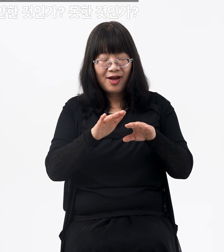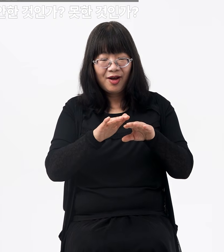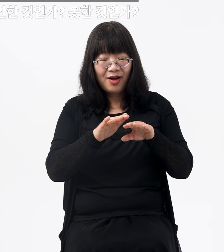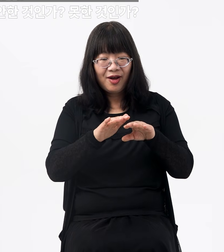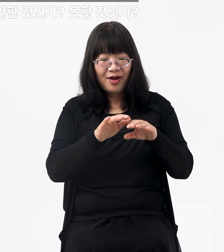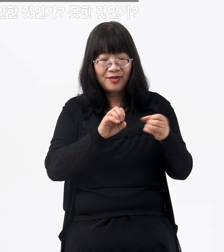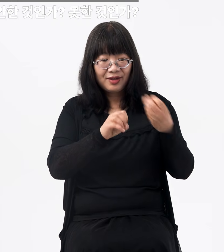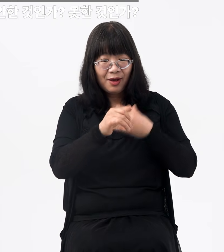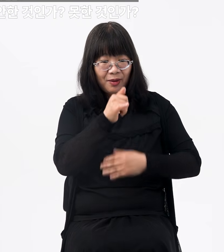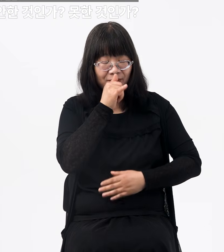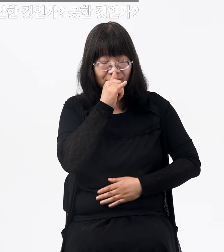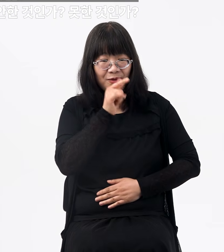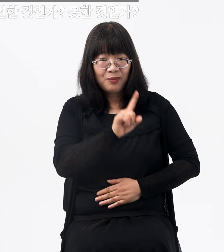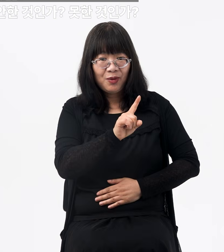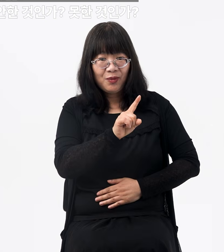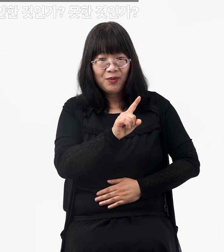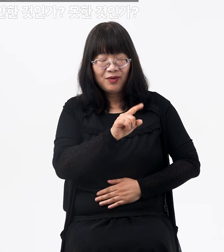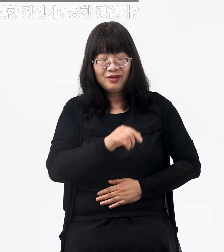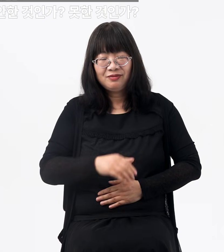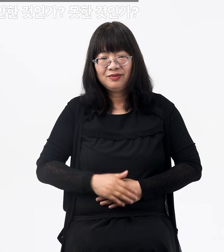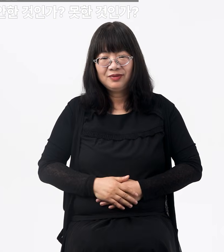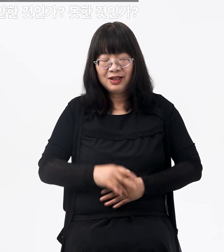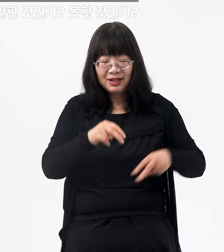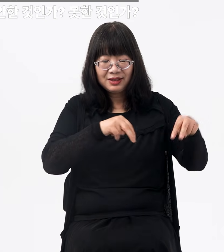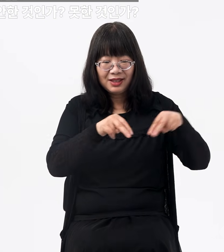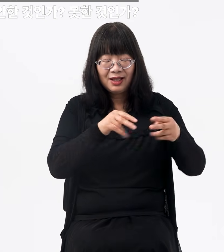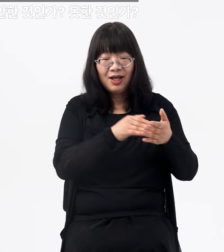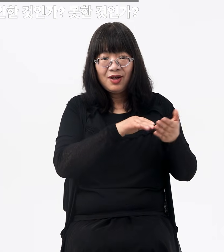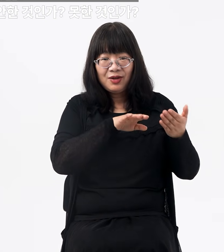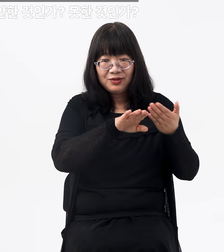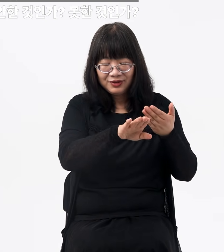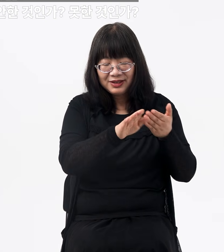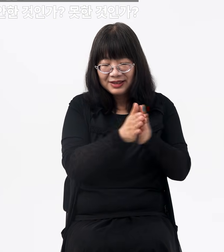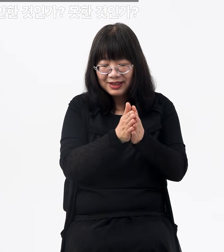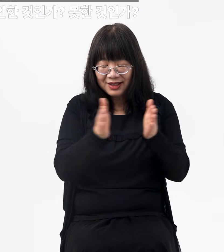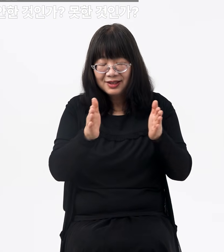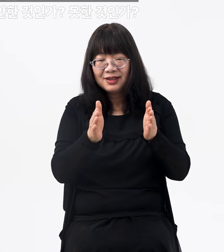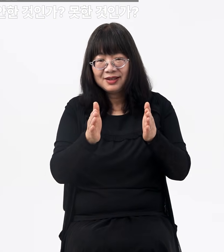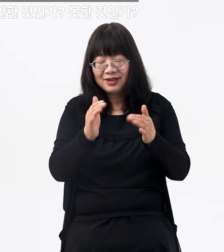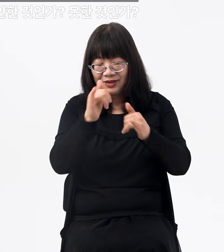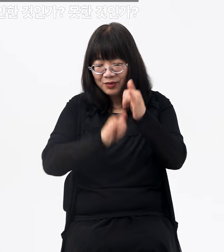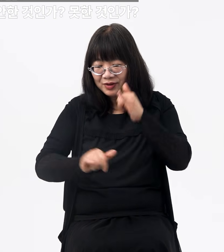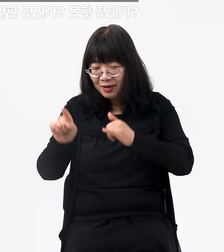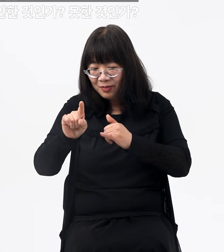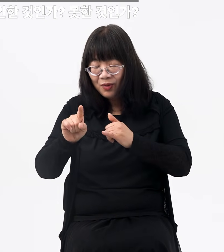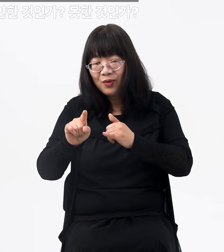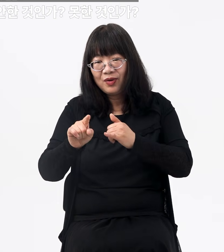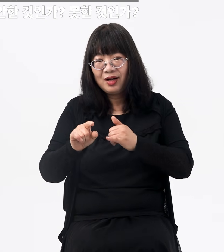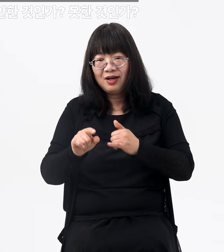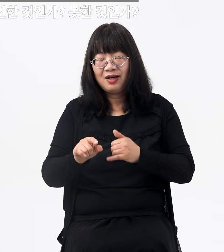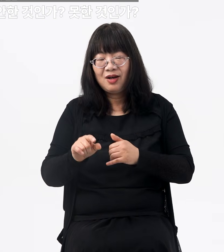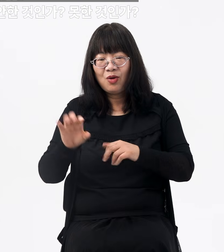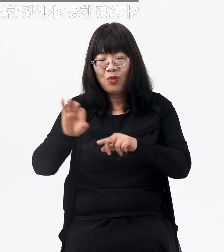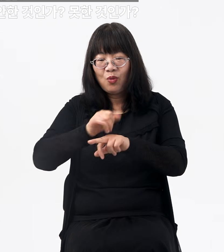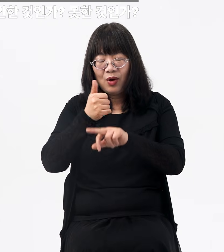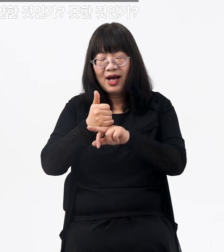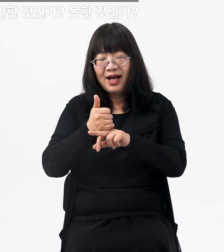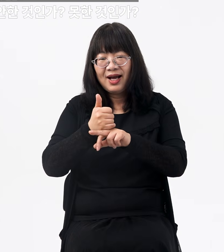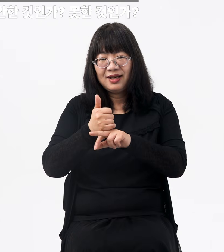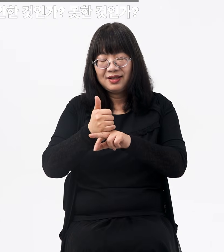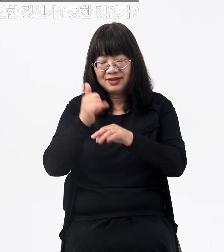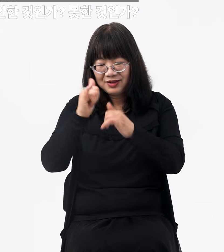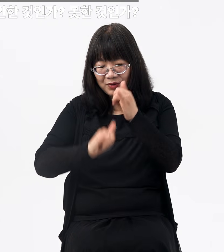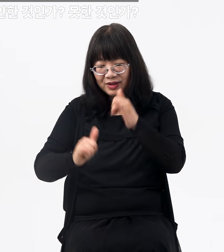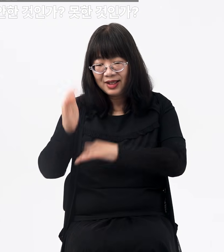사사기 이후에 그래서 시작된 역사가 열왕의 역사입니다. 유다든